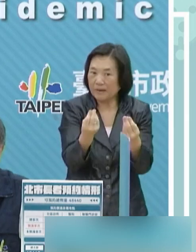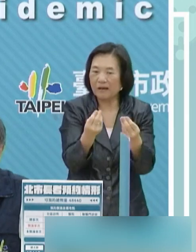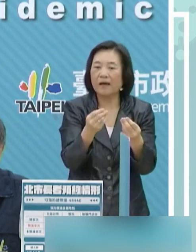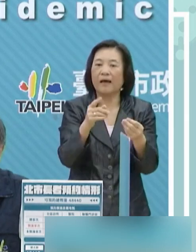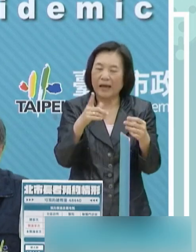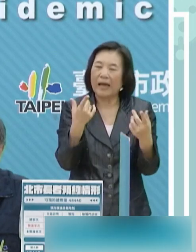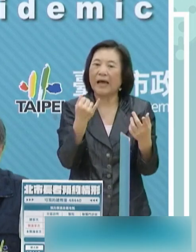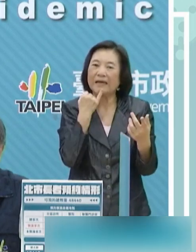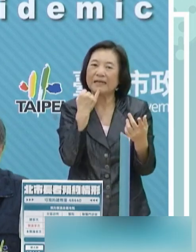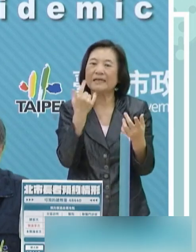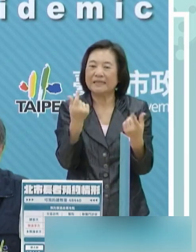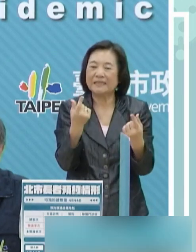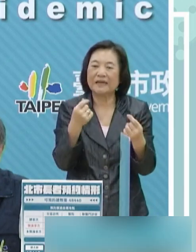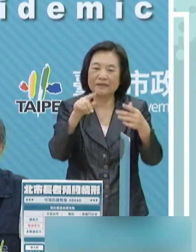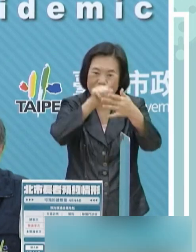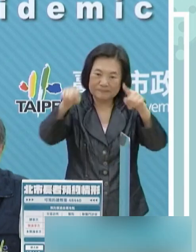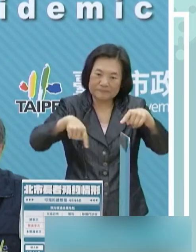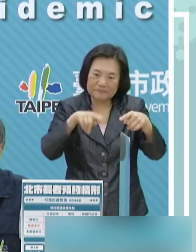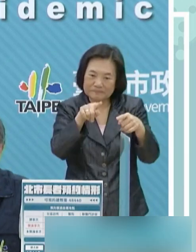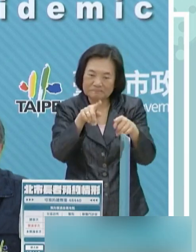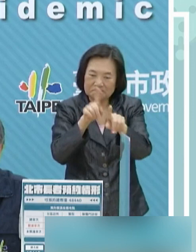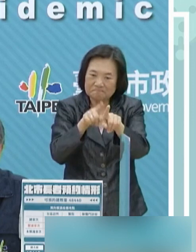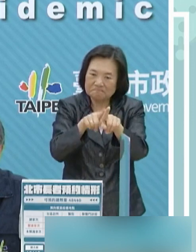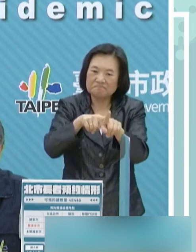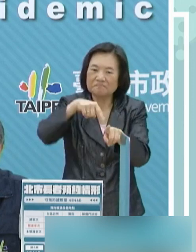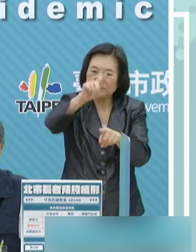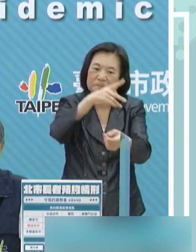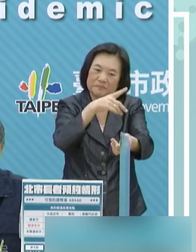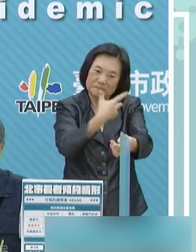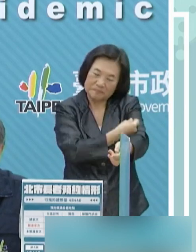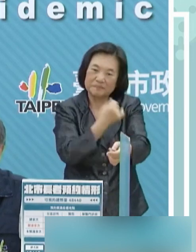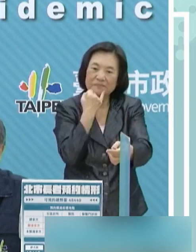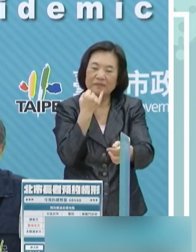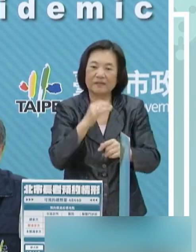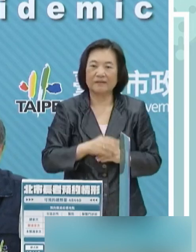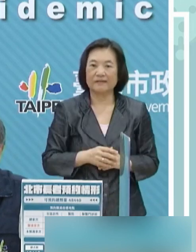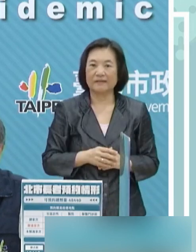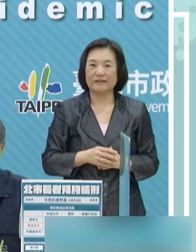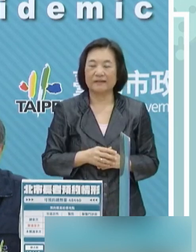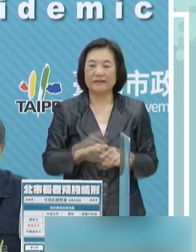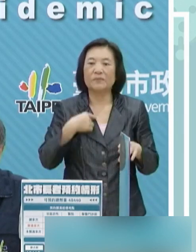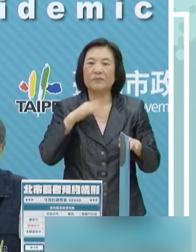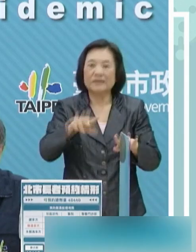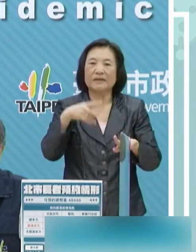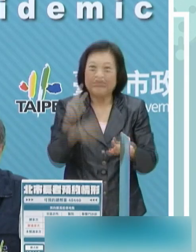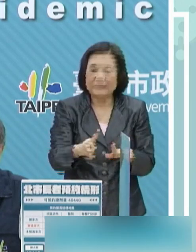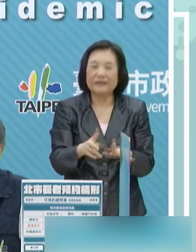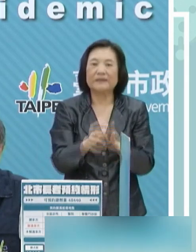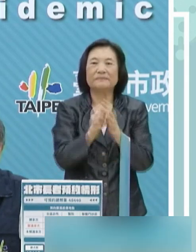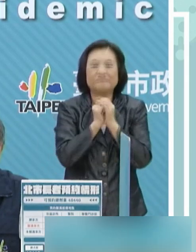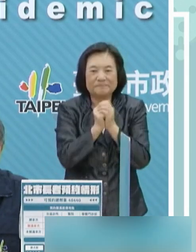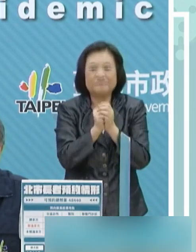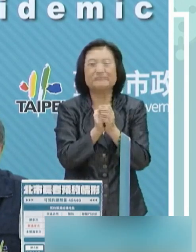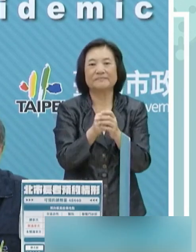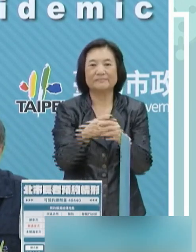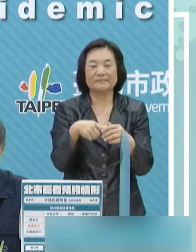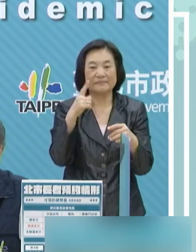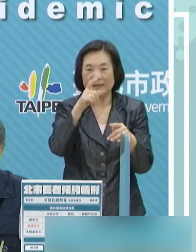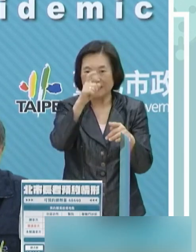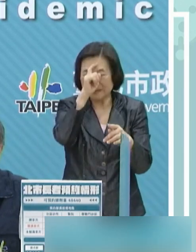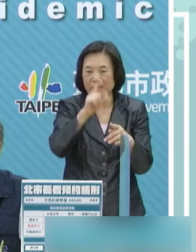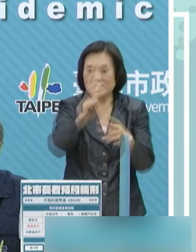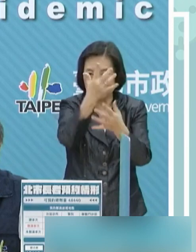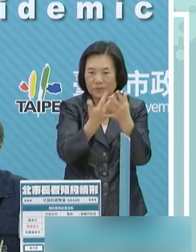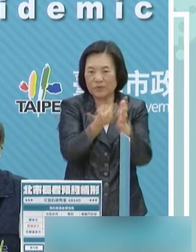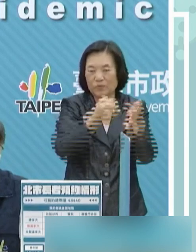每打开一瓶就要用掉要10个人呢哦，你不能说一瓶打开啊，只来一个打完，那剩下九人